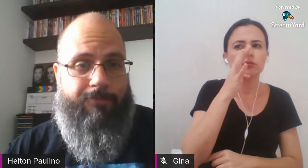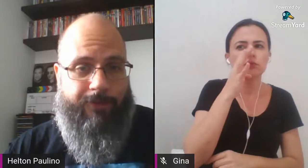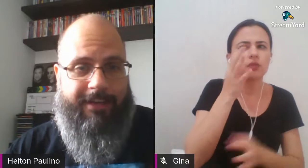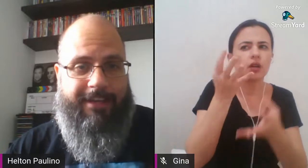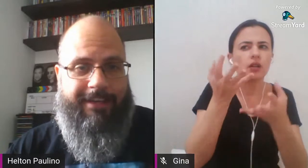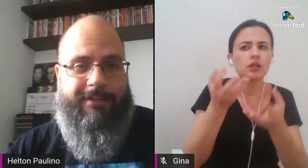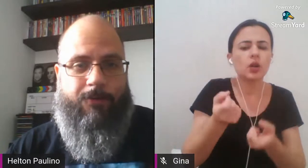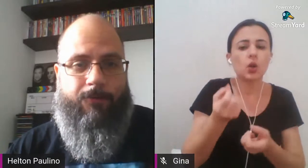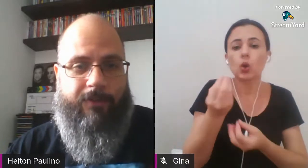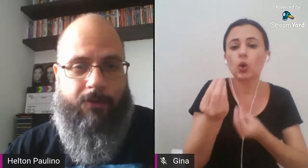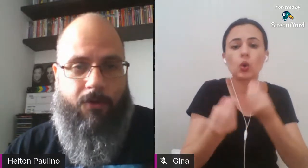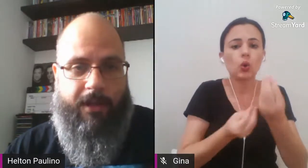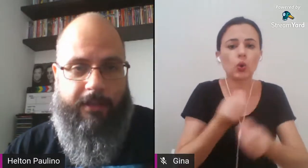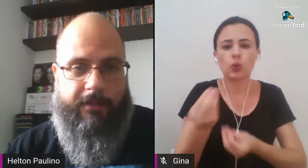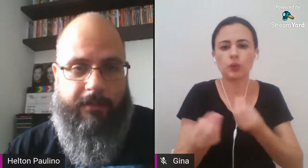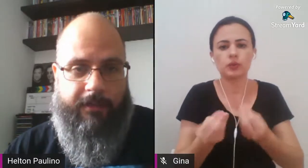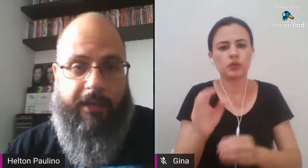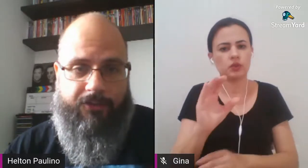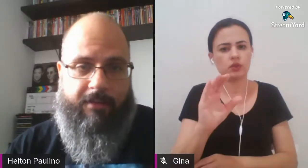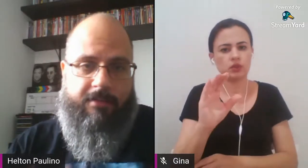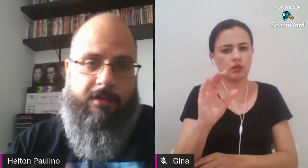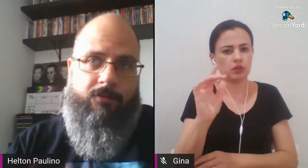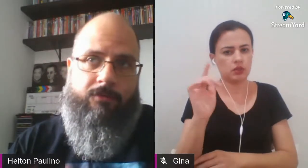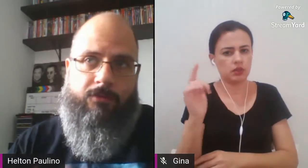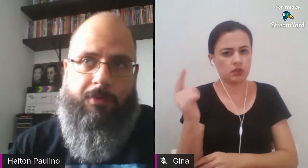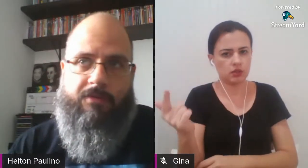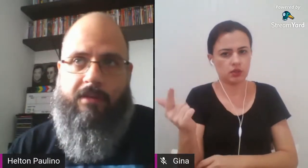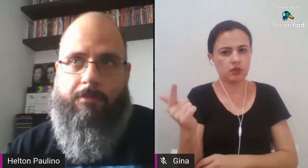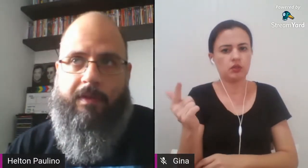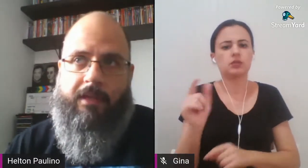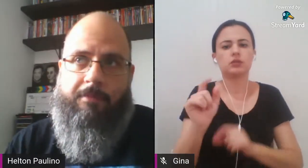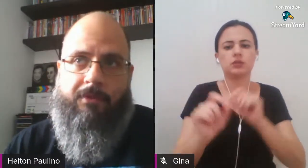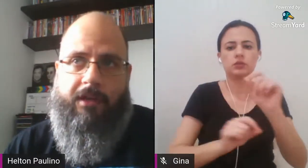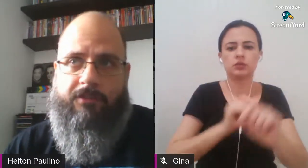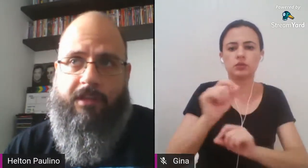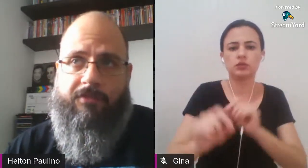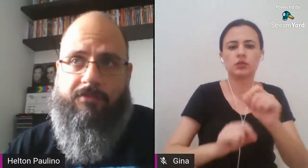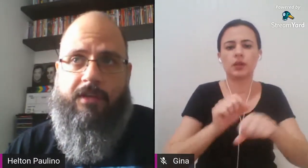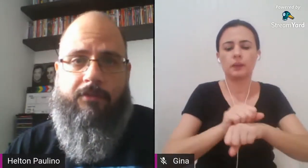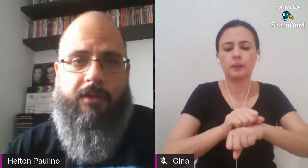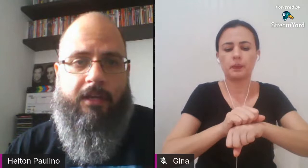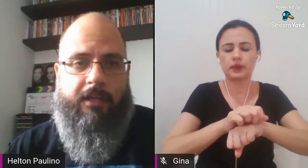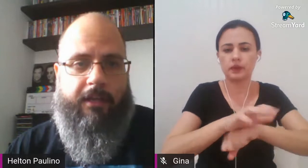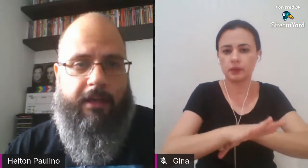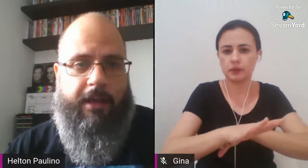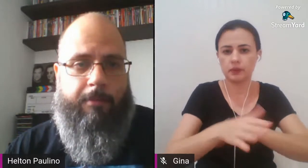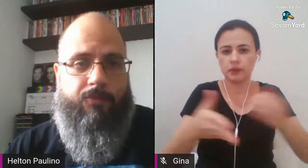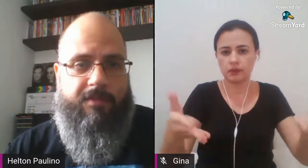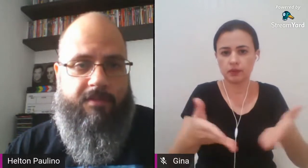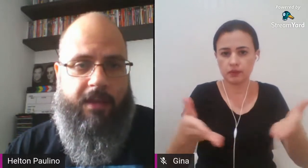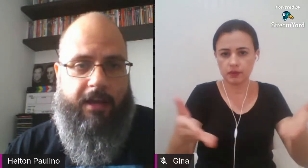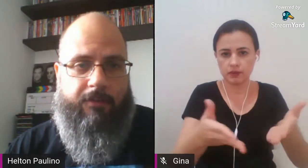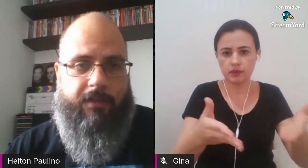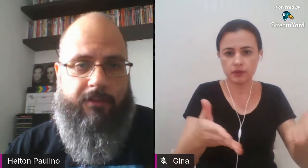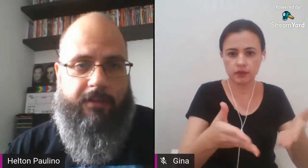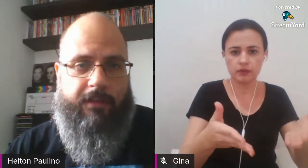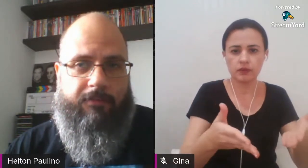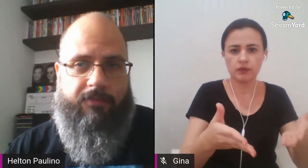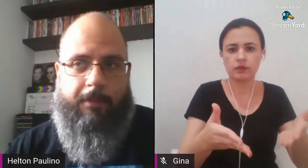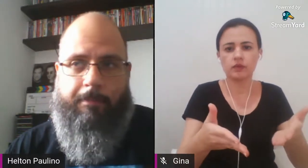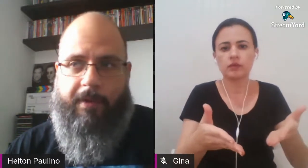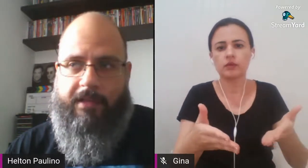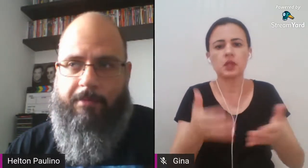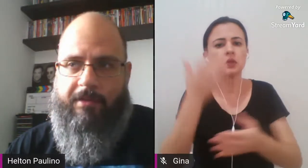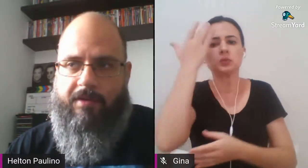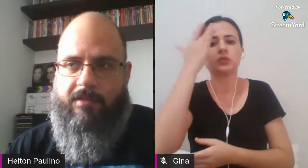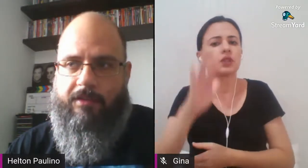É óbvio que com o decorrer e a extensão do processo pandêmico que a gente está vivendo, né, é muito incerto, a gente